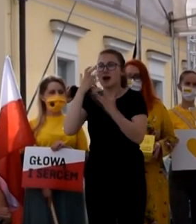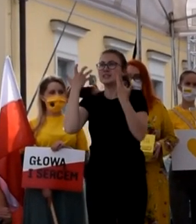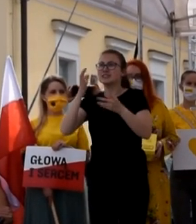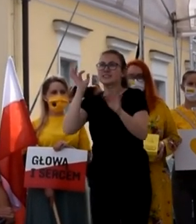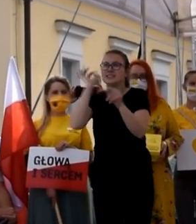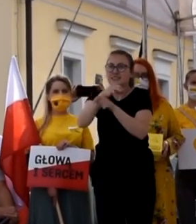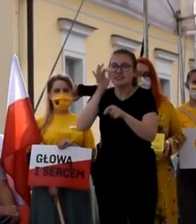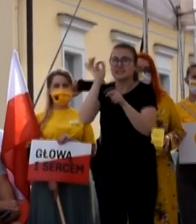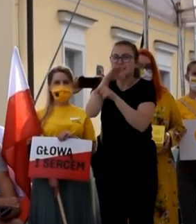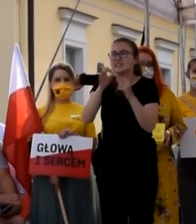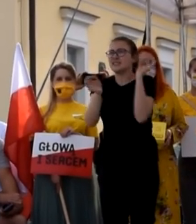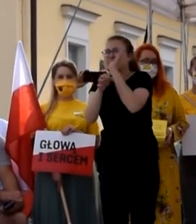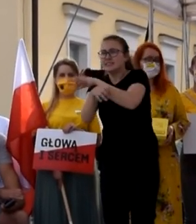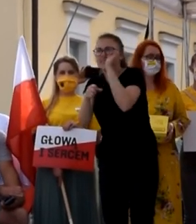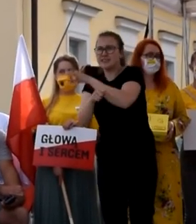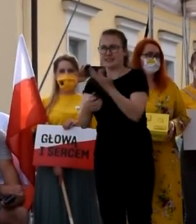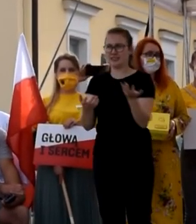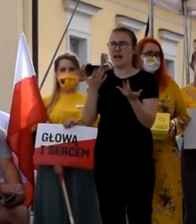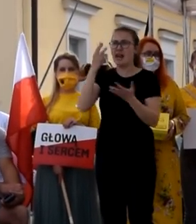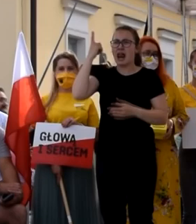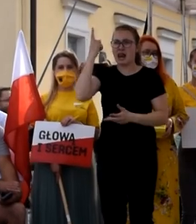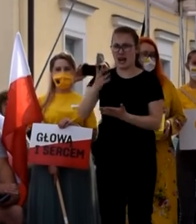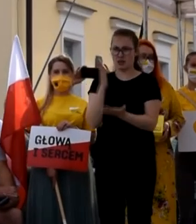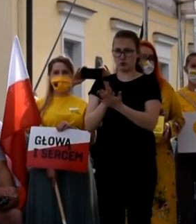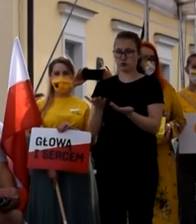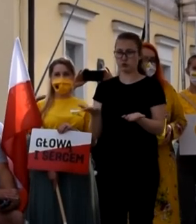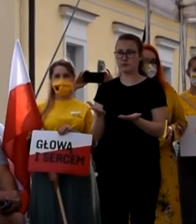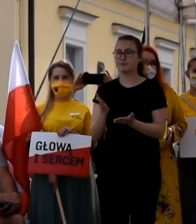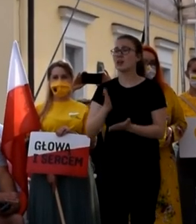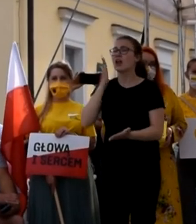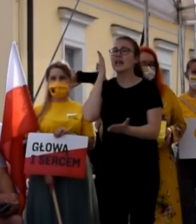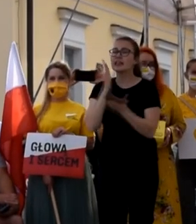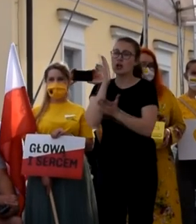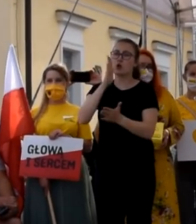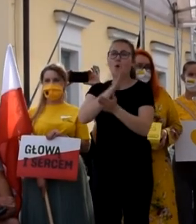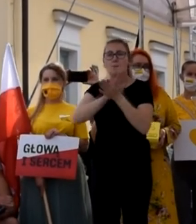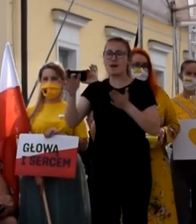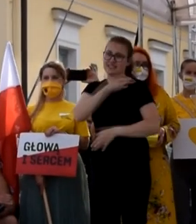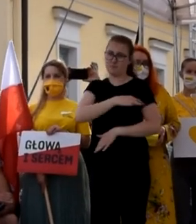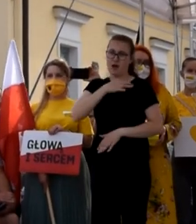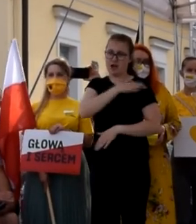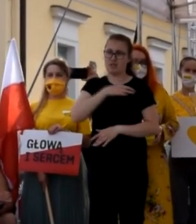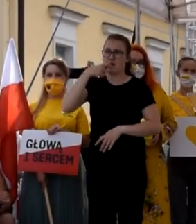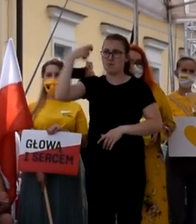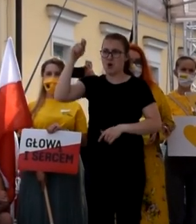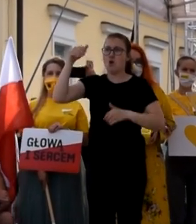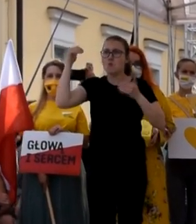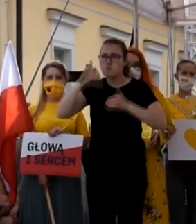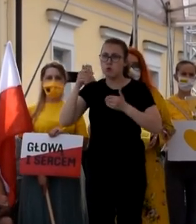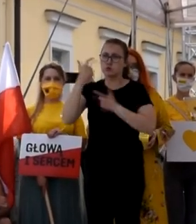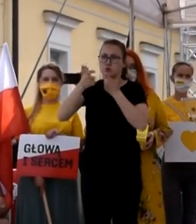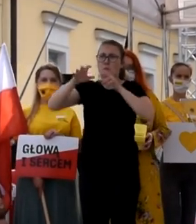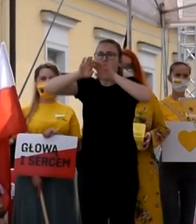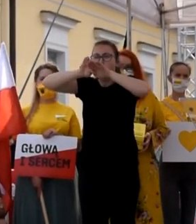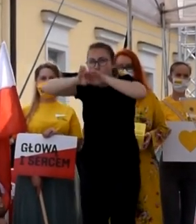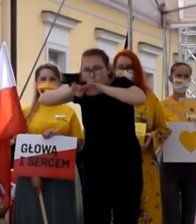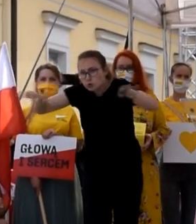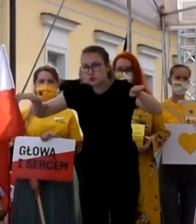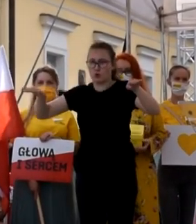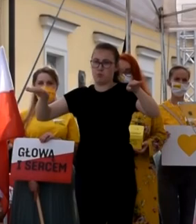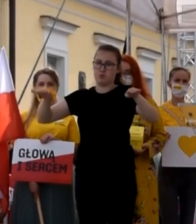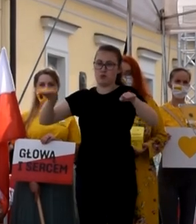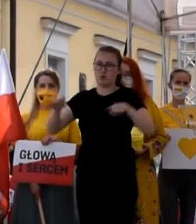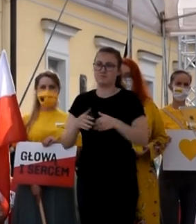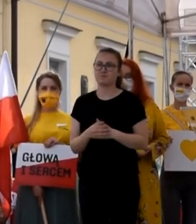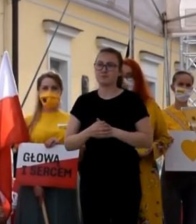wszystkim, czym obrzucają się od lat. Tylko bezpartyjny prezydent może ich rozszczepić, rozdzielić i sprawić, że ich